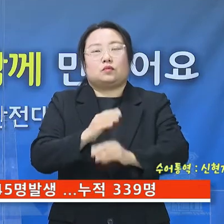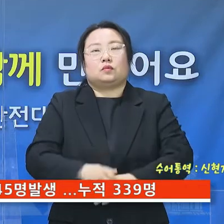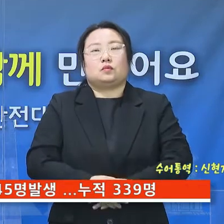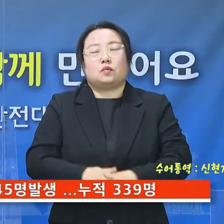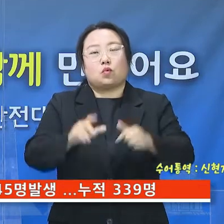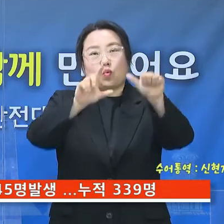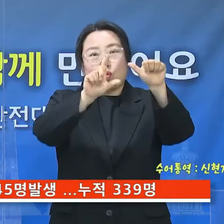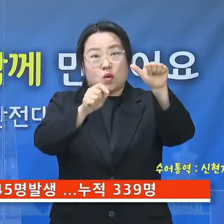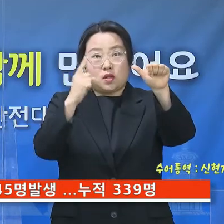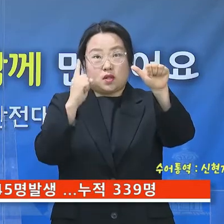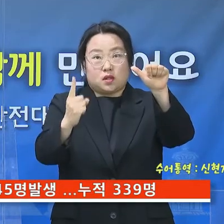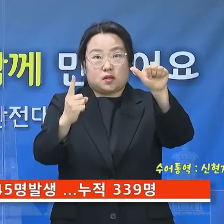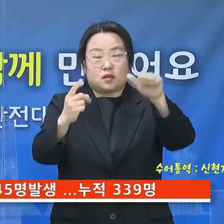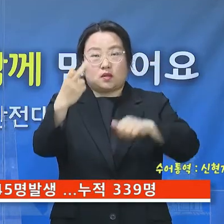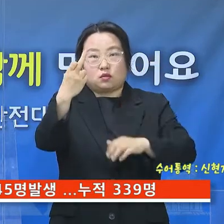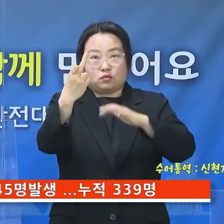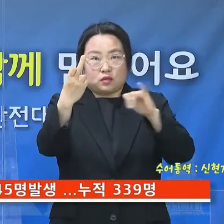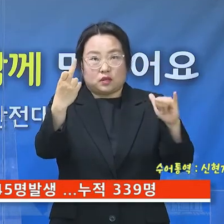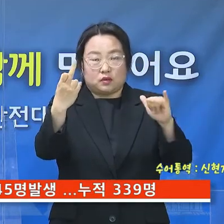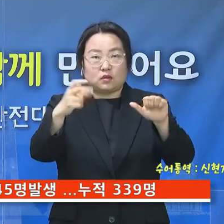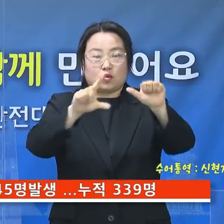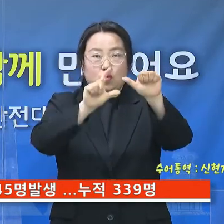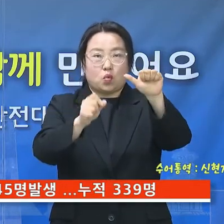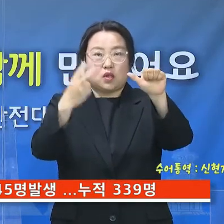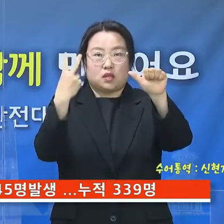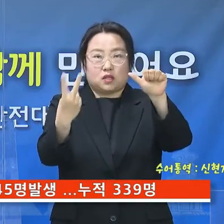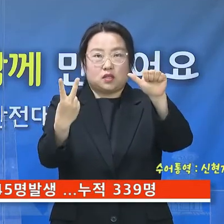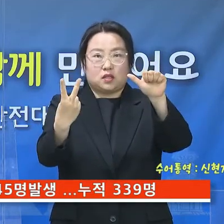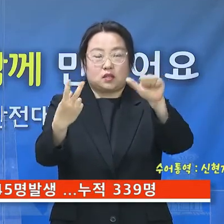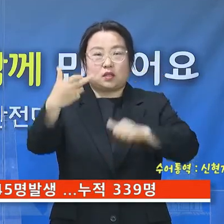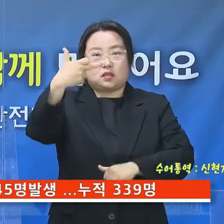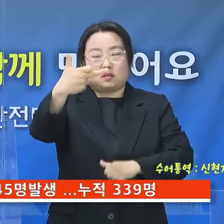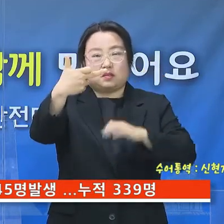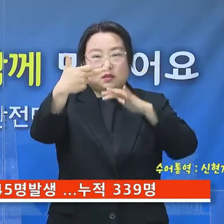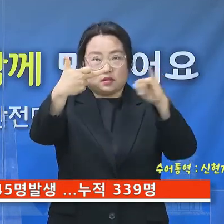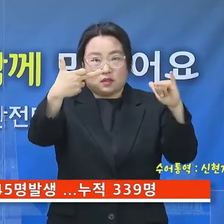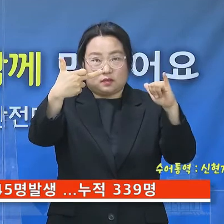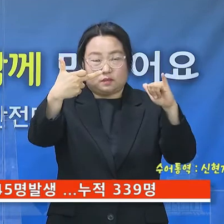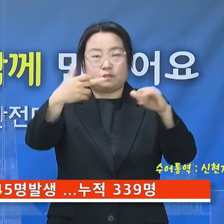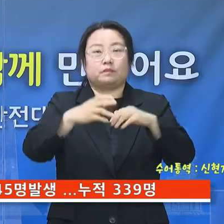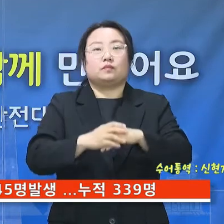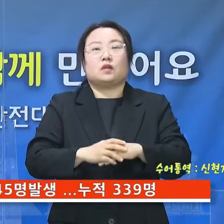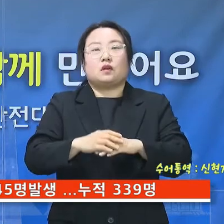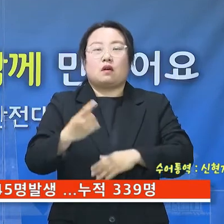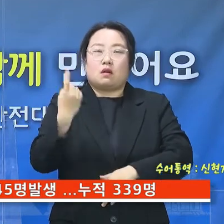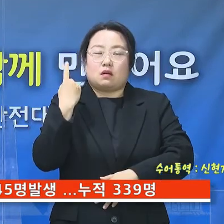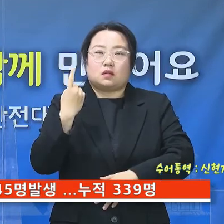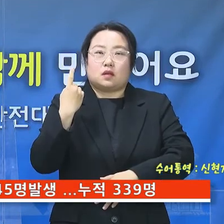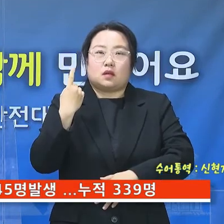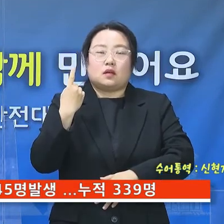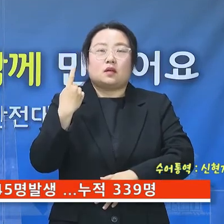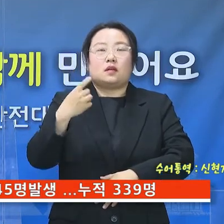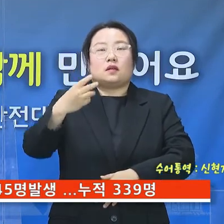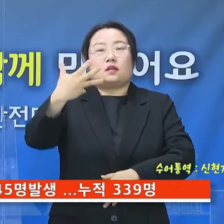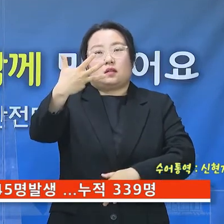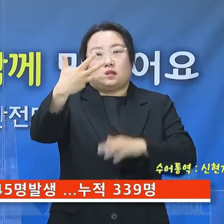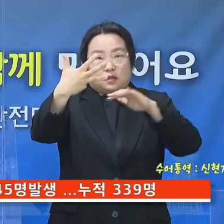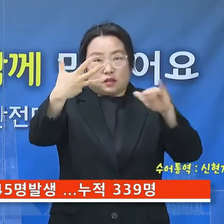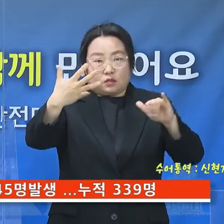5월 1일 12명 5월 2일 17명의 이어 어제 5월 3일